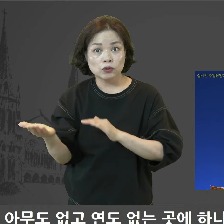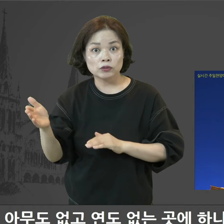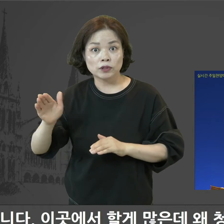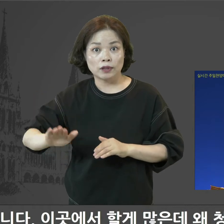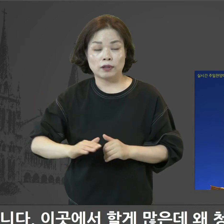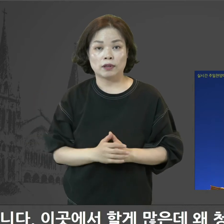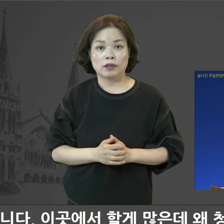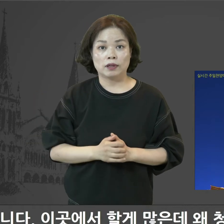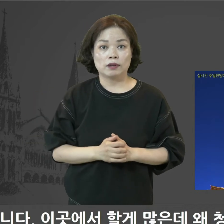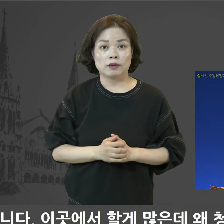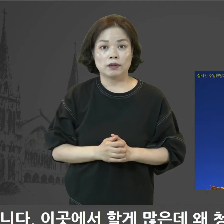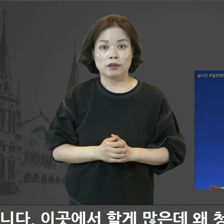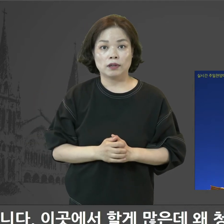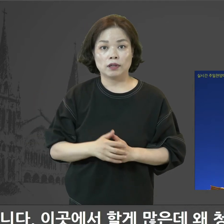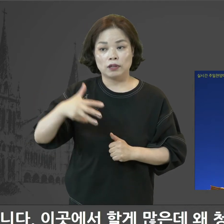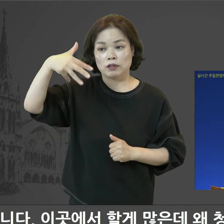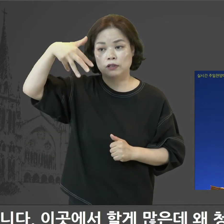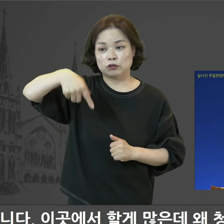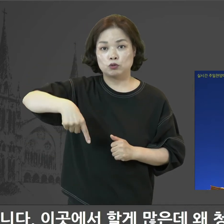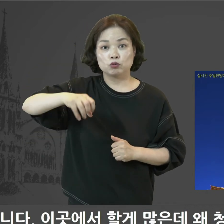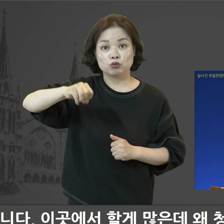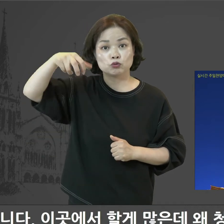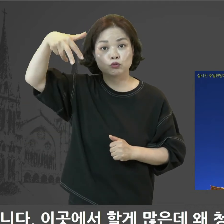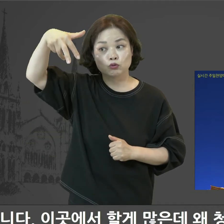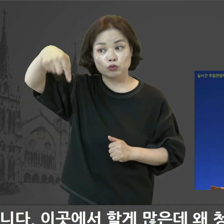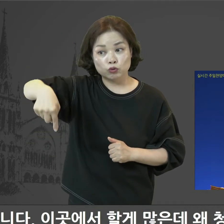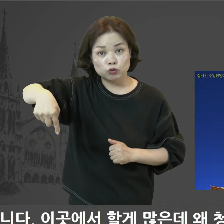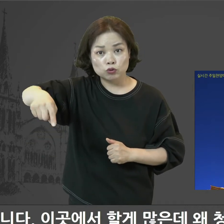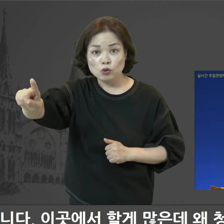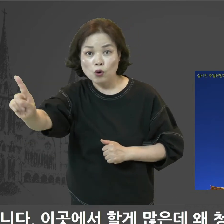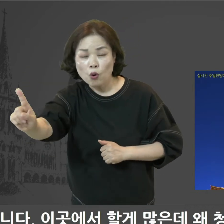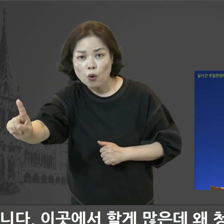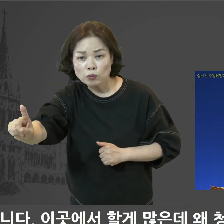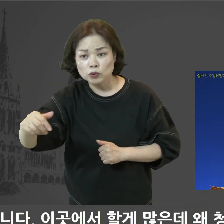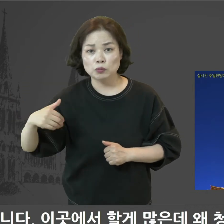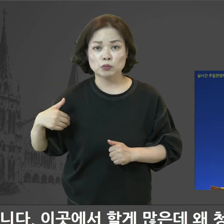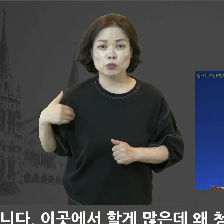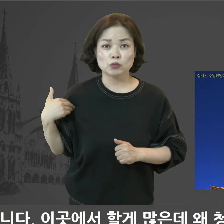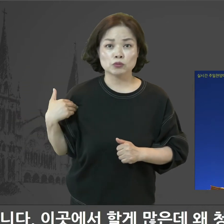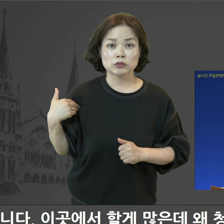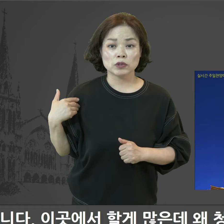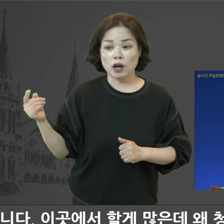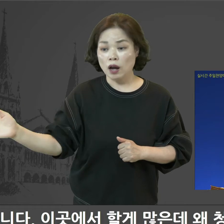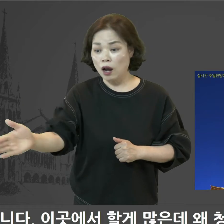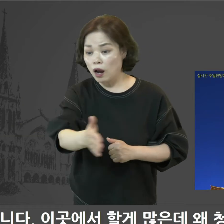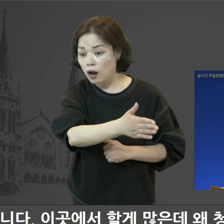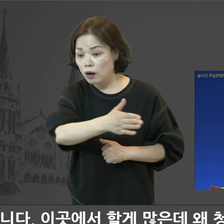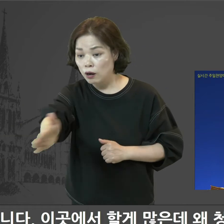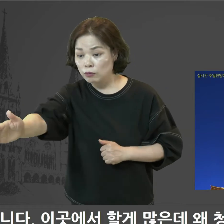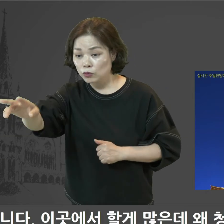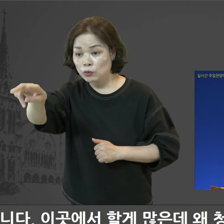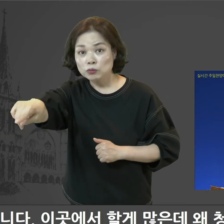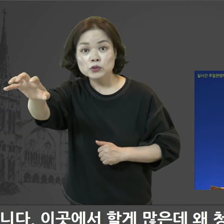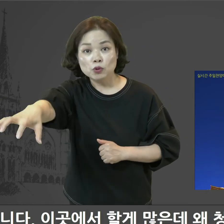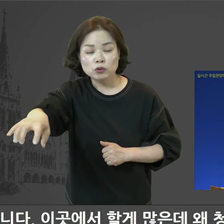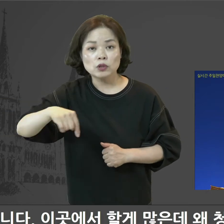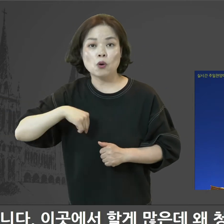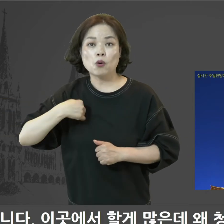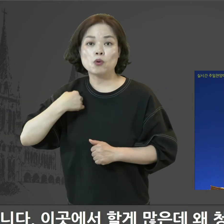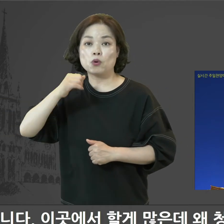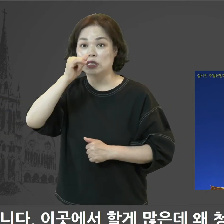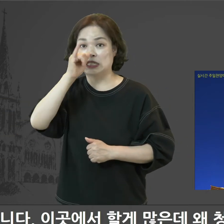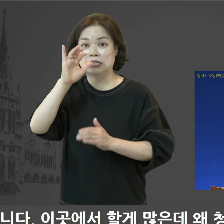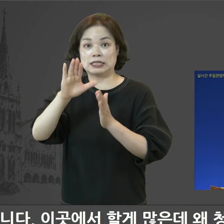그런데요, 그 충주에서 정말 아무것도 모르고 아무것도 없는 그곳에서 제가 홀로 있을